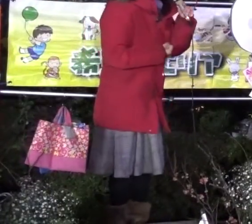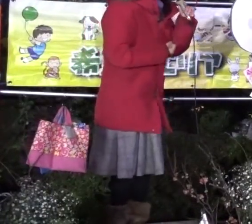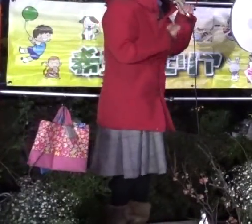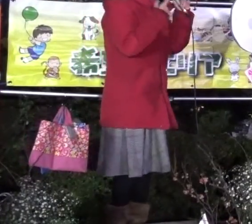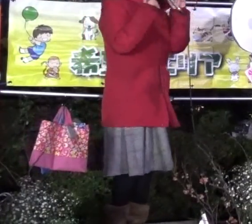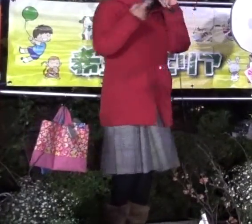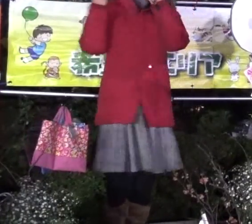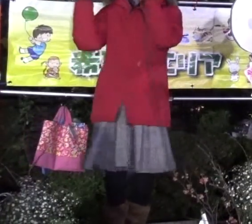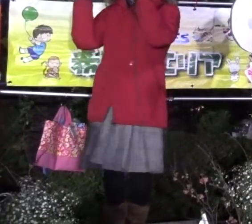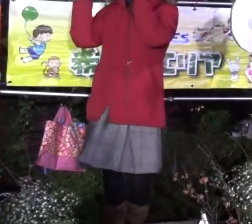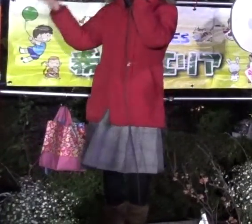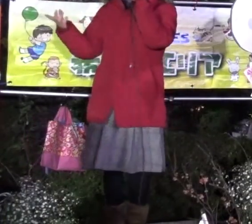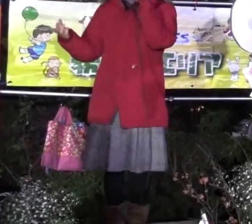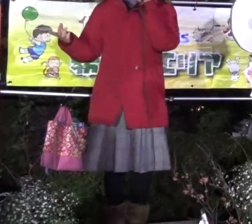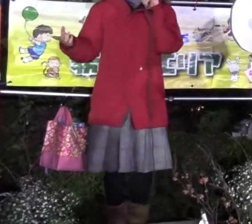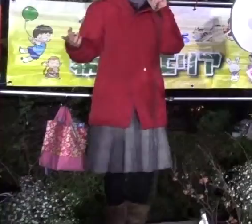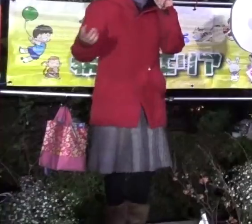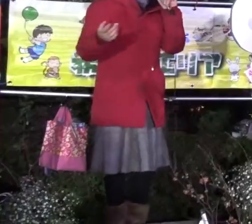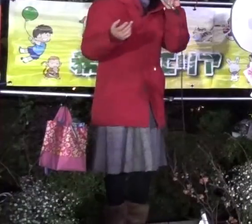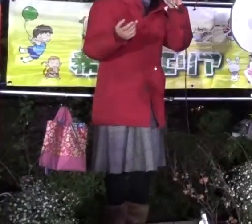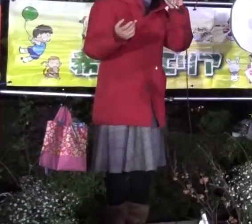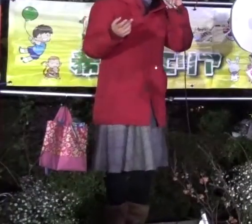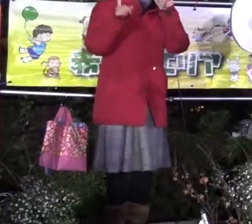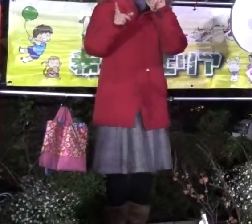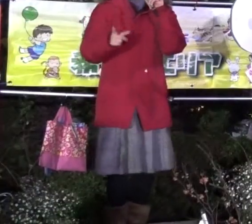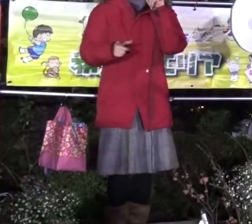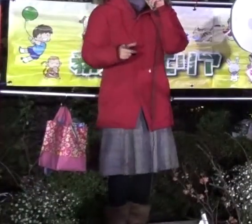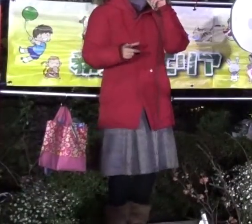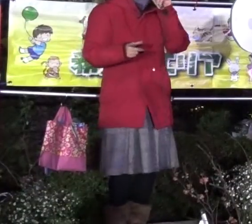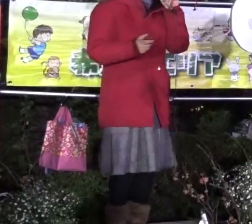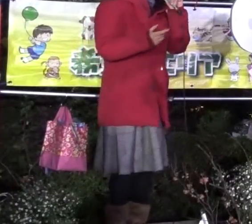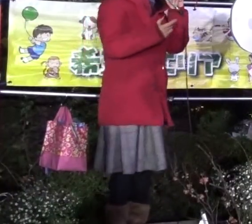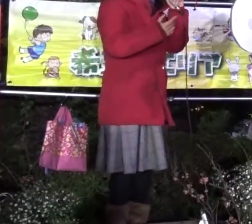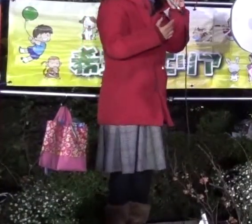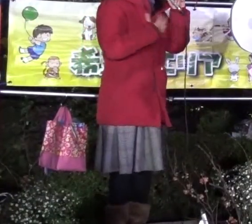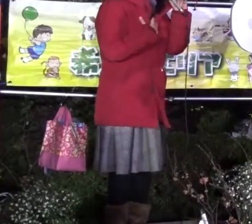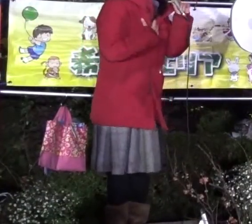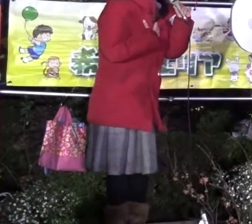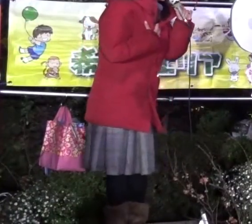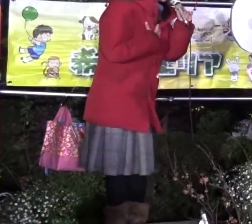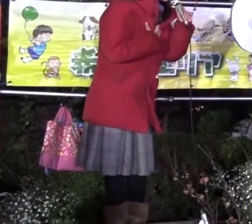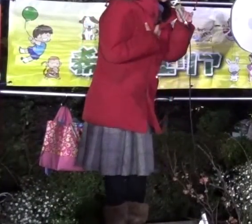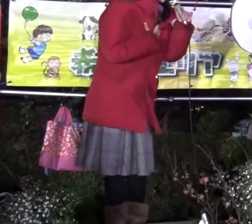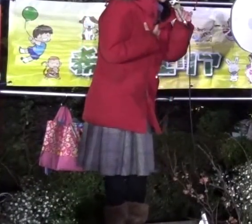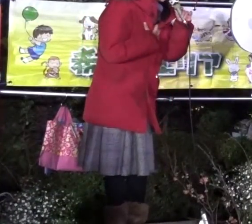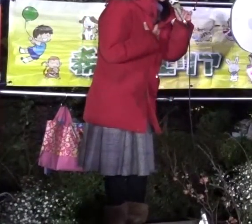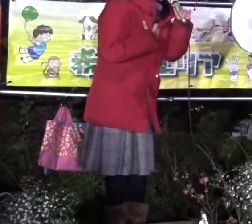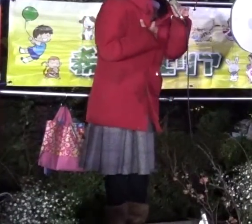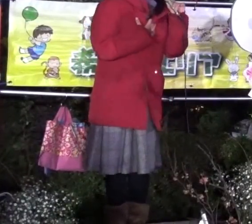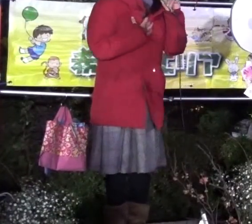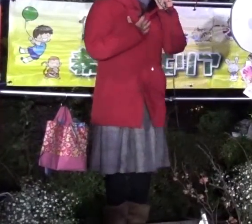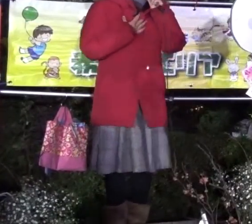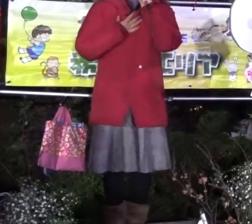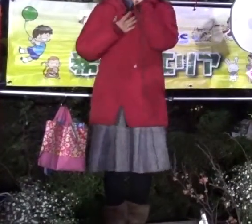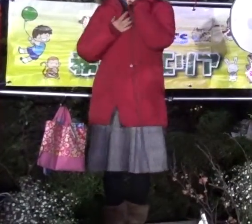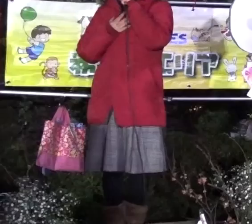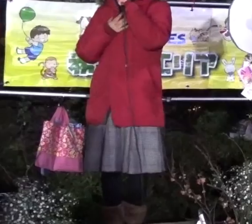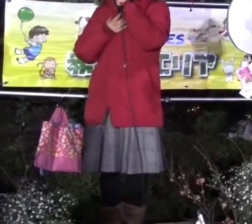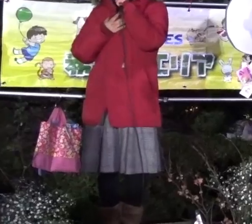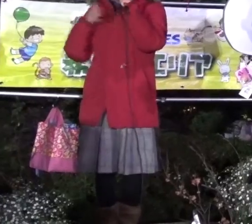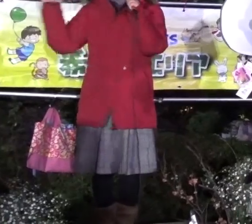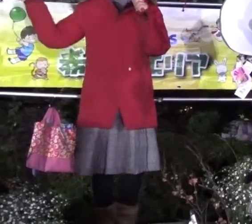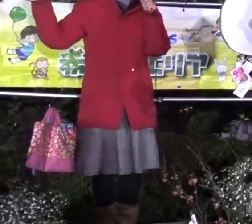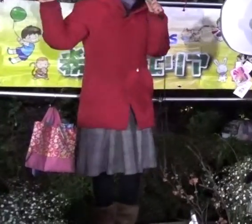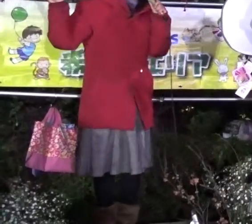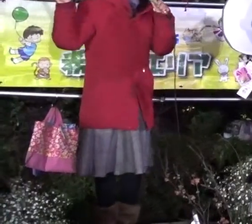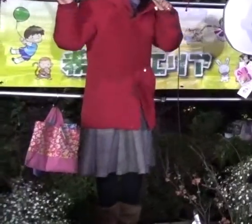っていう事態が起きた時に、 そうそうそう、 今日だけやろうよって思うかもしれないじゃない。 あるいは安倍さんがついに